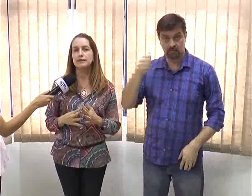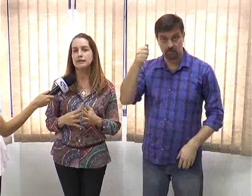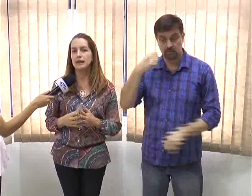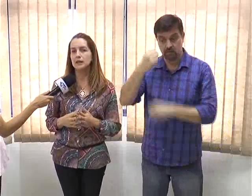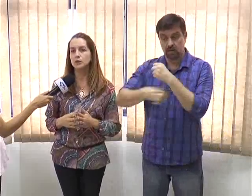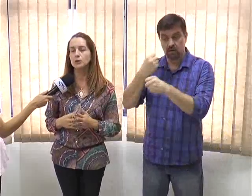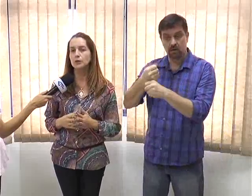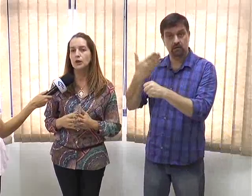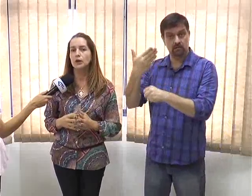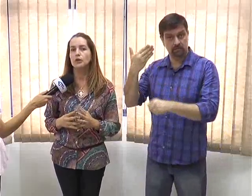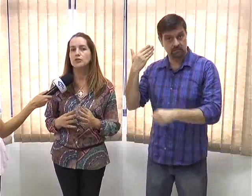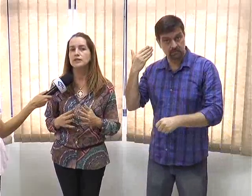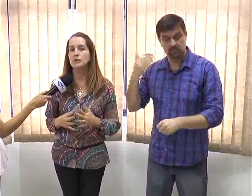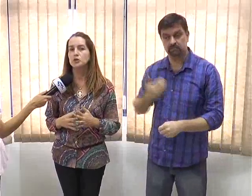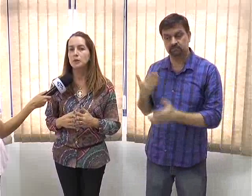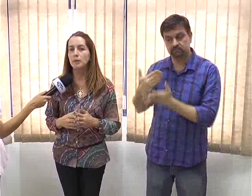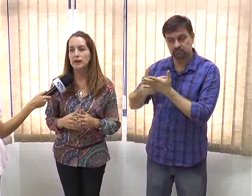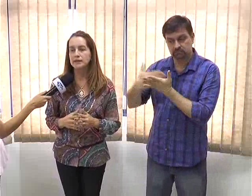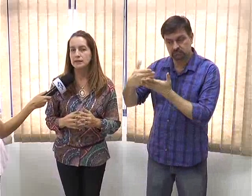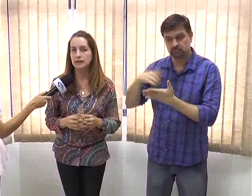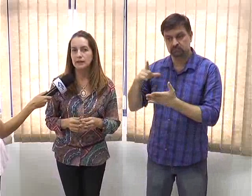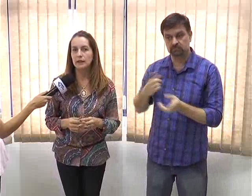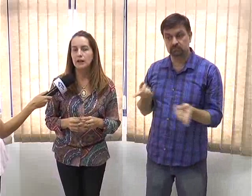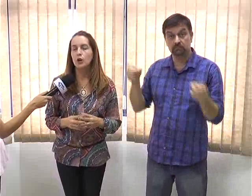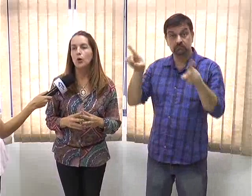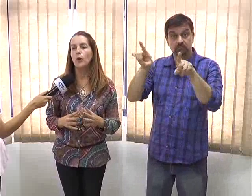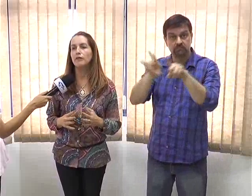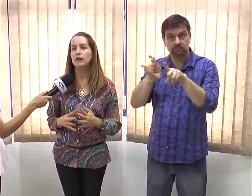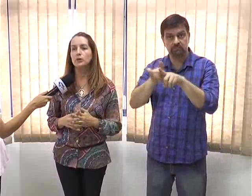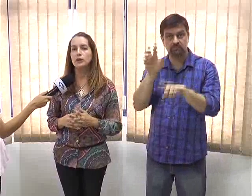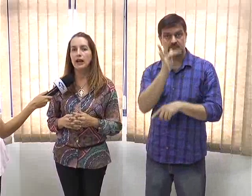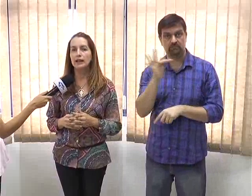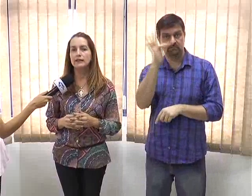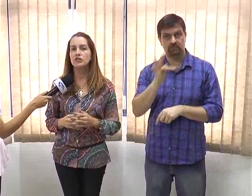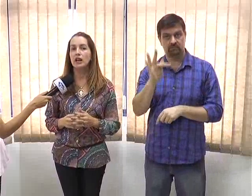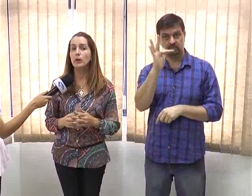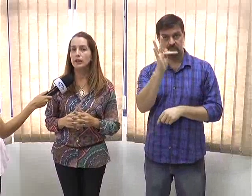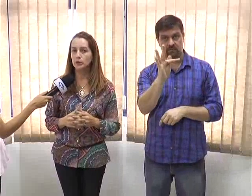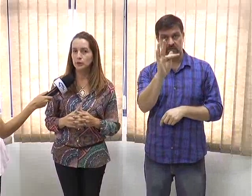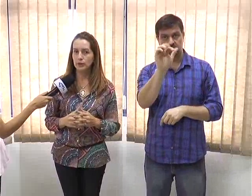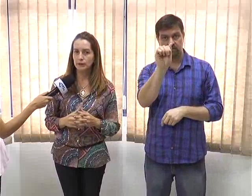passado, nós fizemos uma parceria com a faculdade de Jaguariúna.